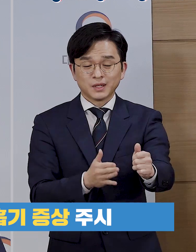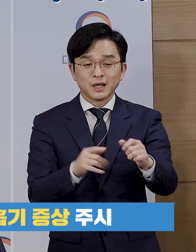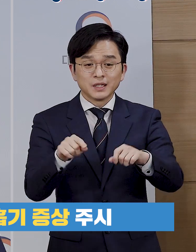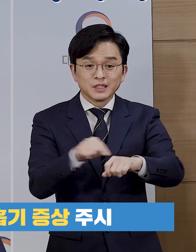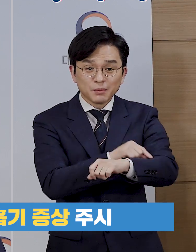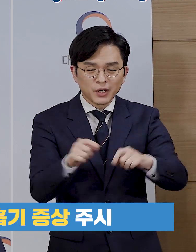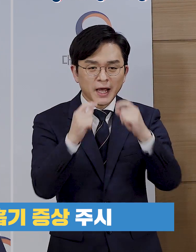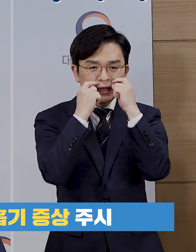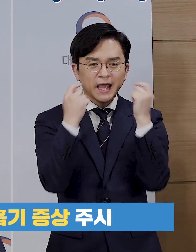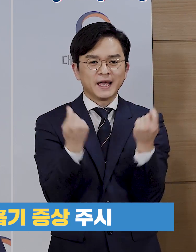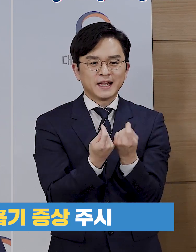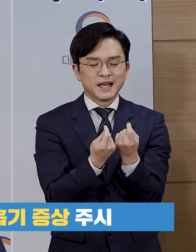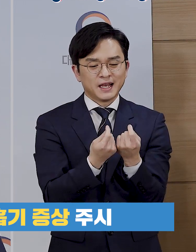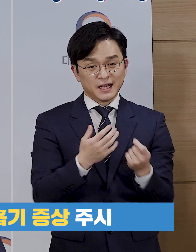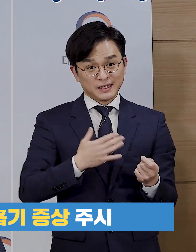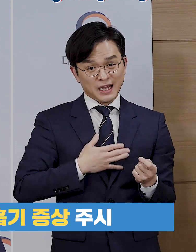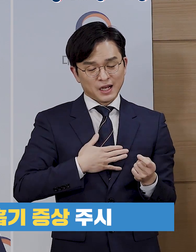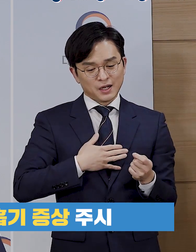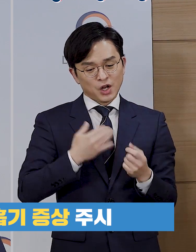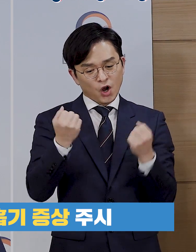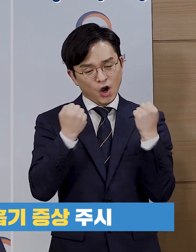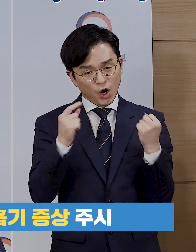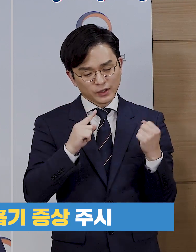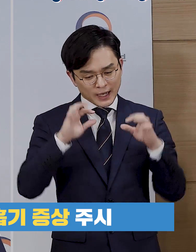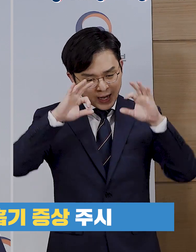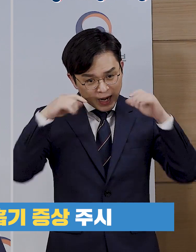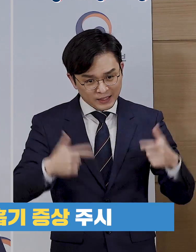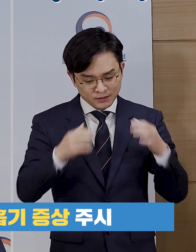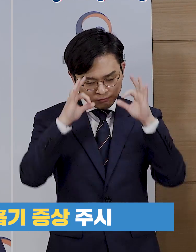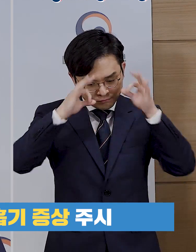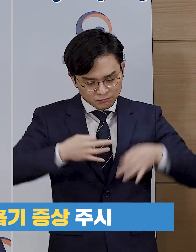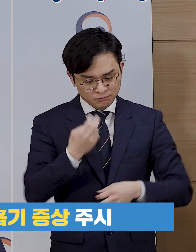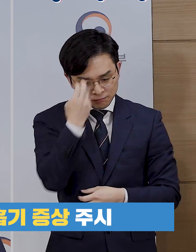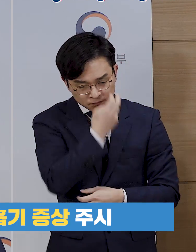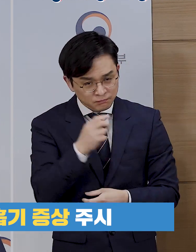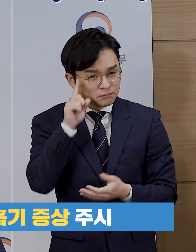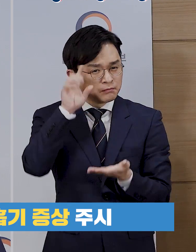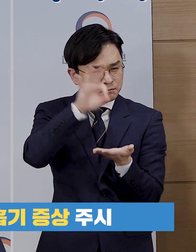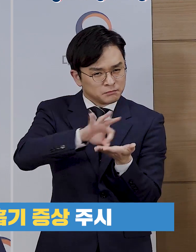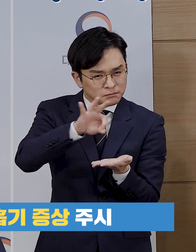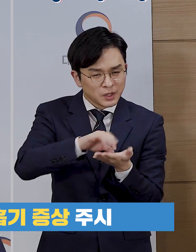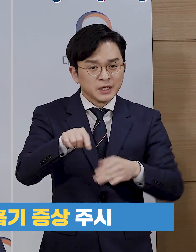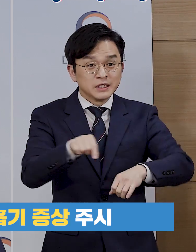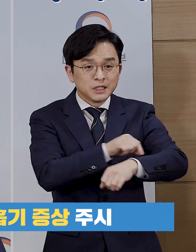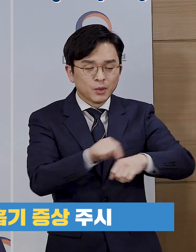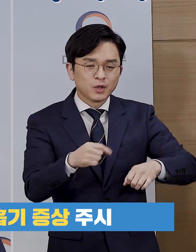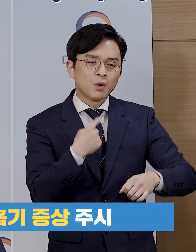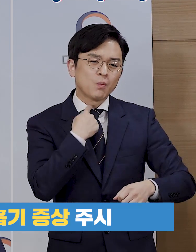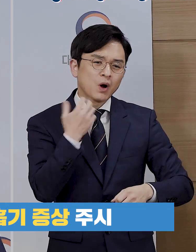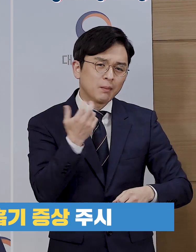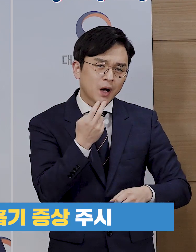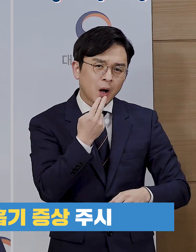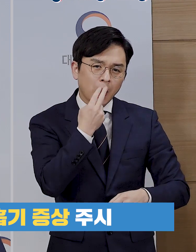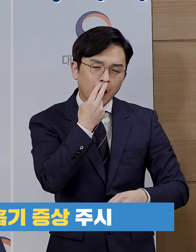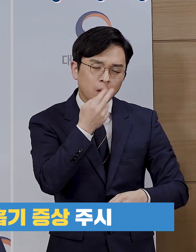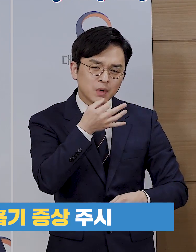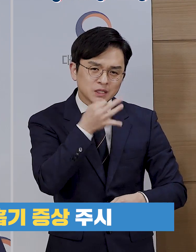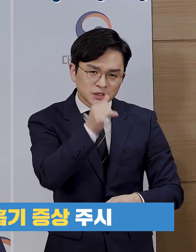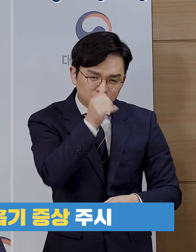1차 방역에 힘써 주시고 특히 발열과 호흡기 증상이 있는지 주의 깊게 살펴주시기 바랍니다.